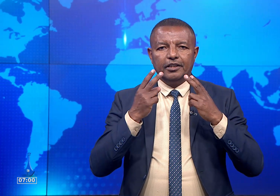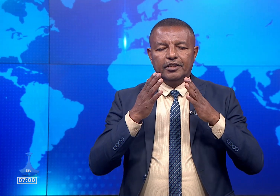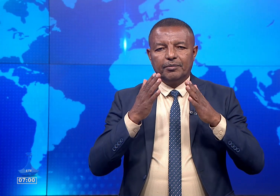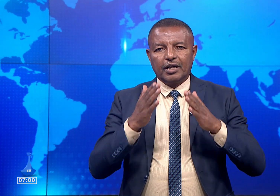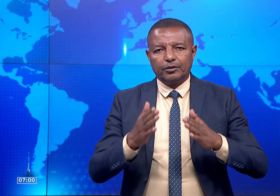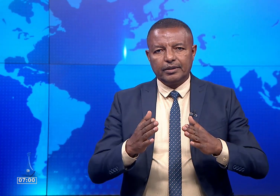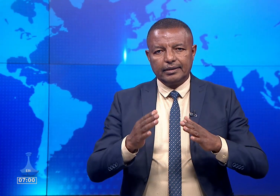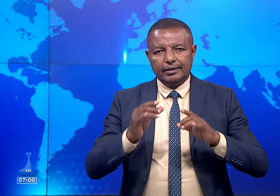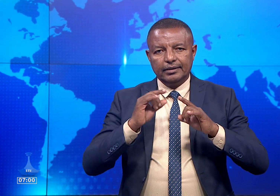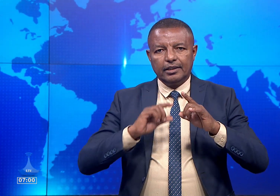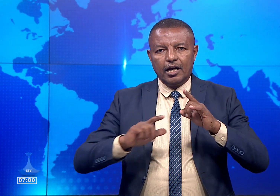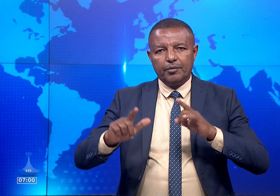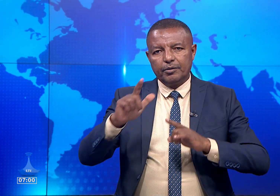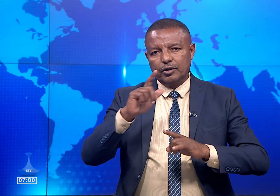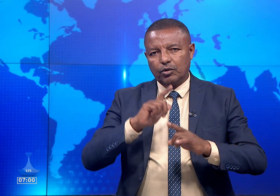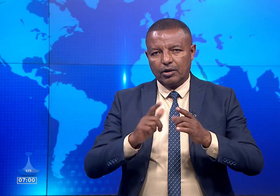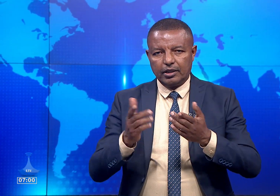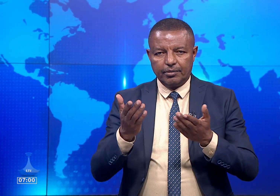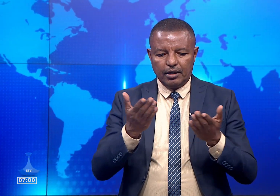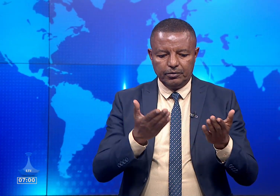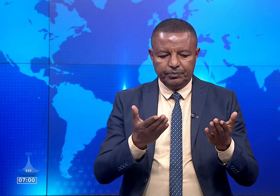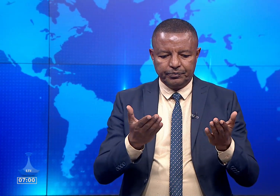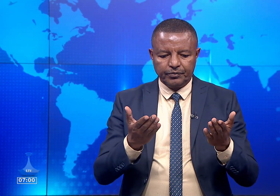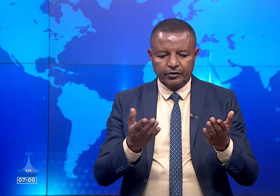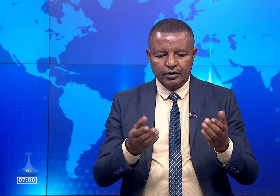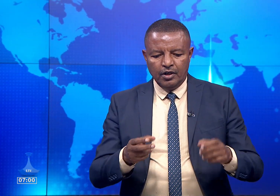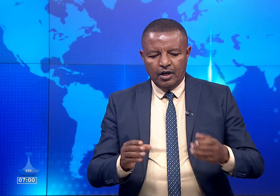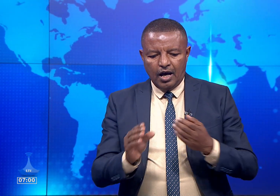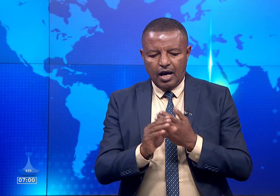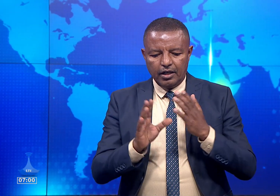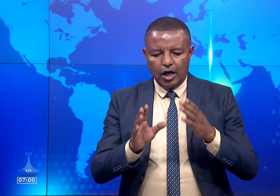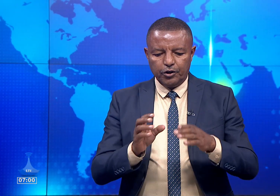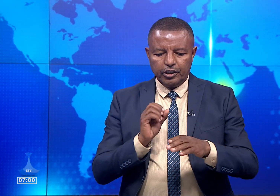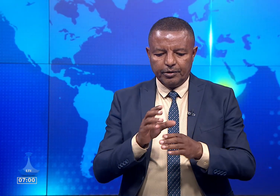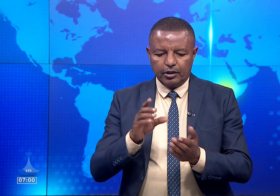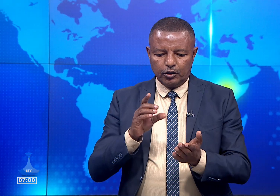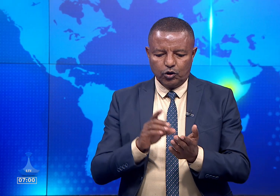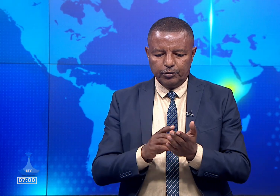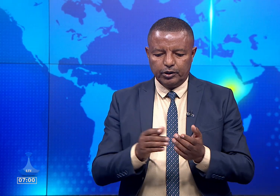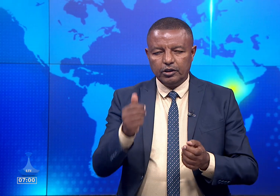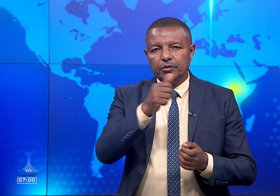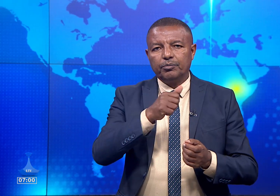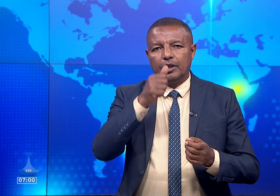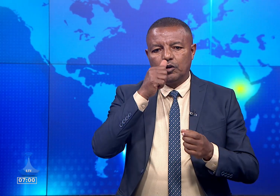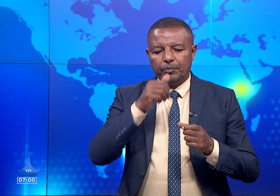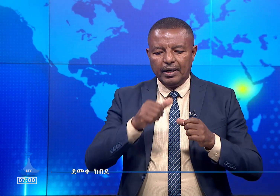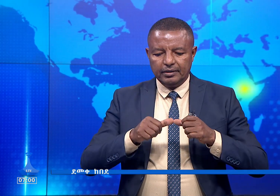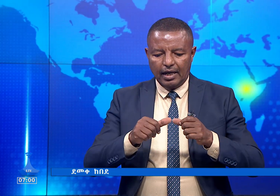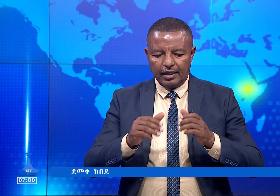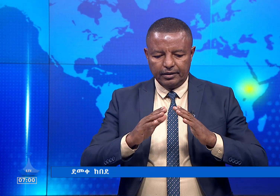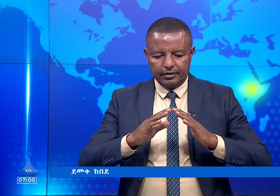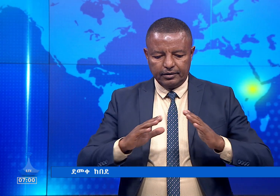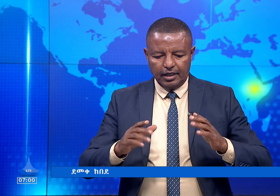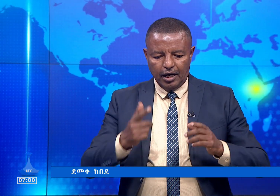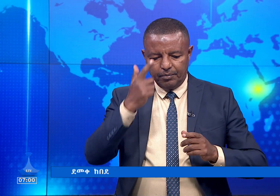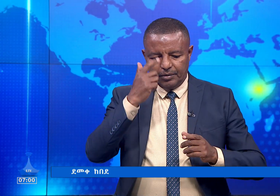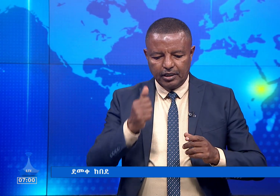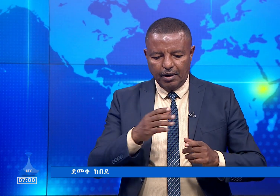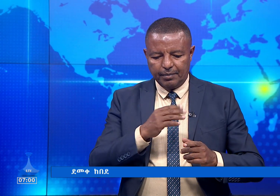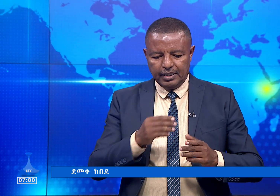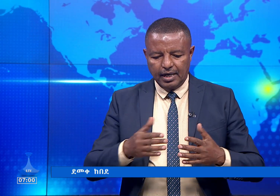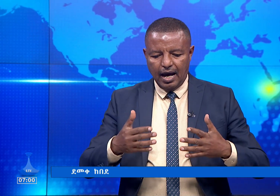ጤና ይስጥልኝ ተመልካቾቻችን፣ ዜና በምልክት ቋንቋ ቀርባል። ሀገራዊ የምክክር ኮሚሽን በኢትዮጵያ ዘላቂ